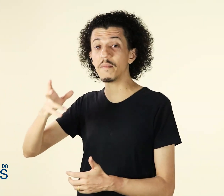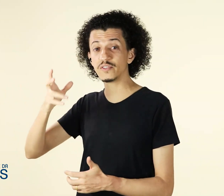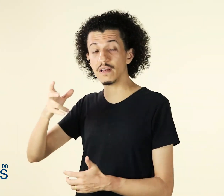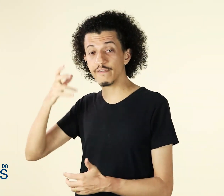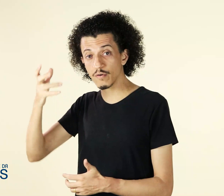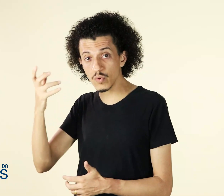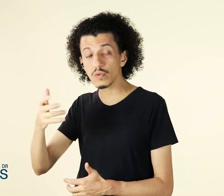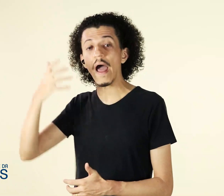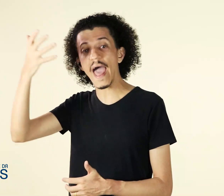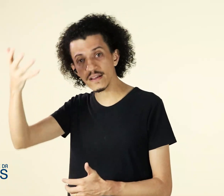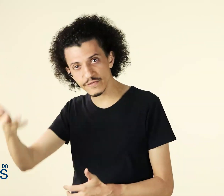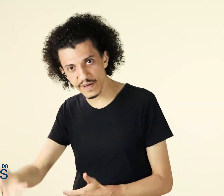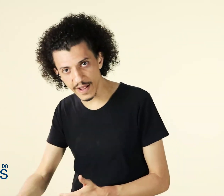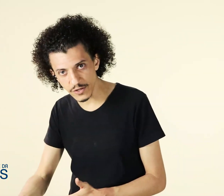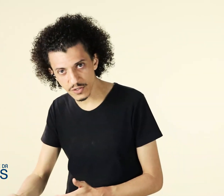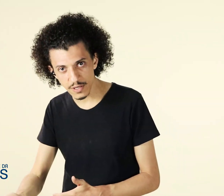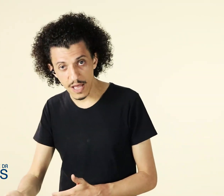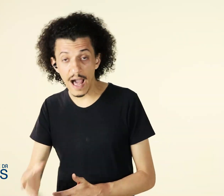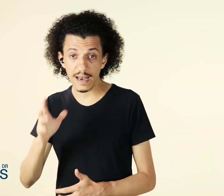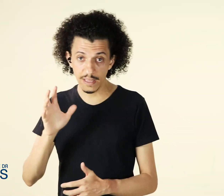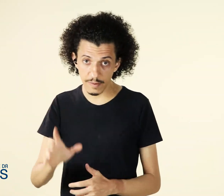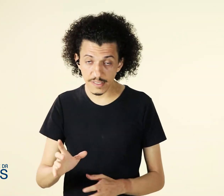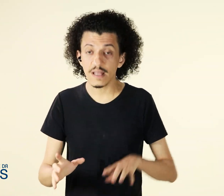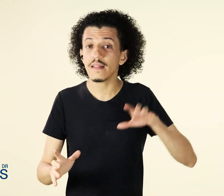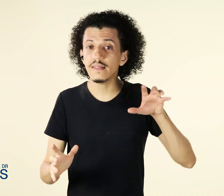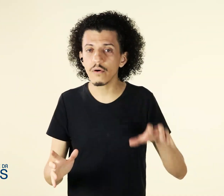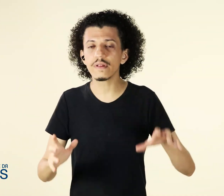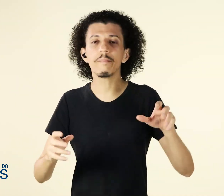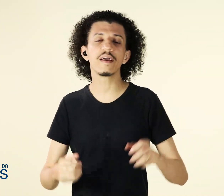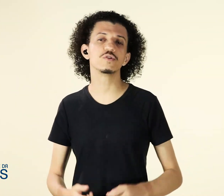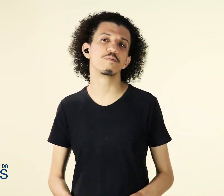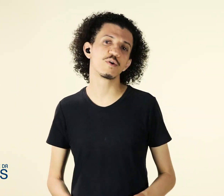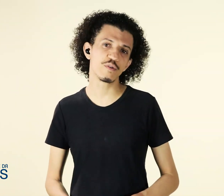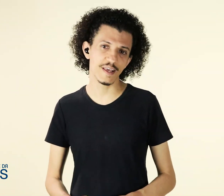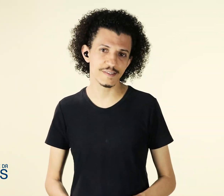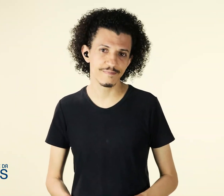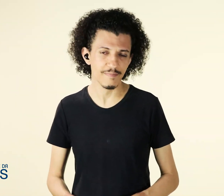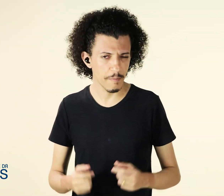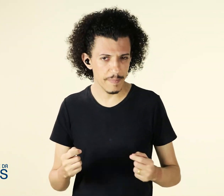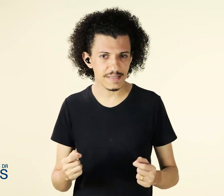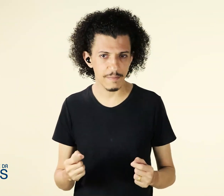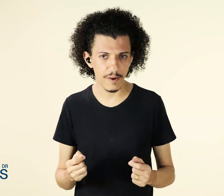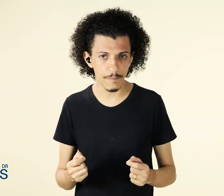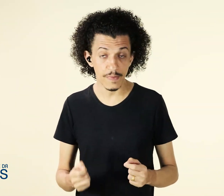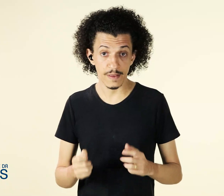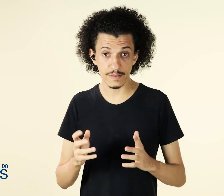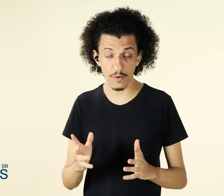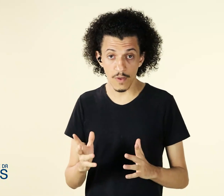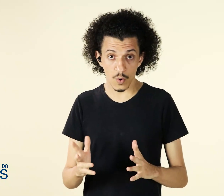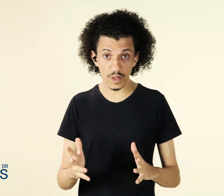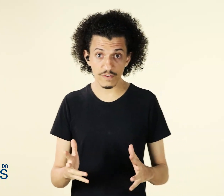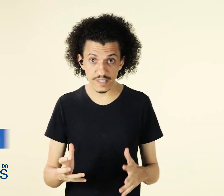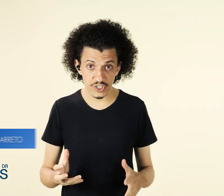de ele ver o mundo é diferente. A Libras não depende do português. Percebeu? Então, quando você chega